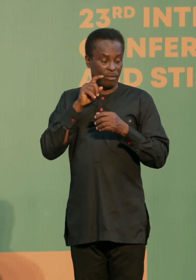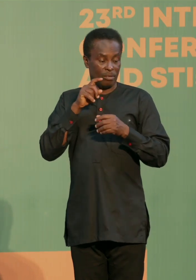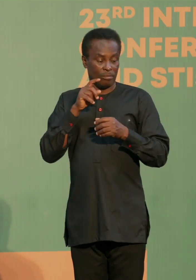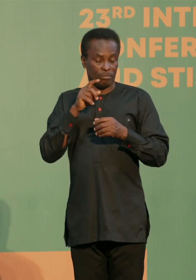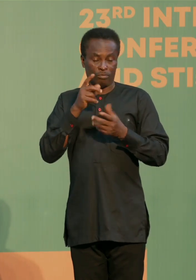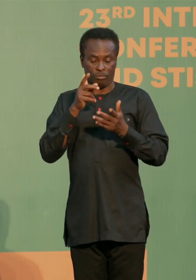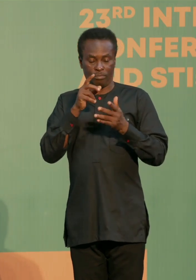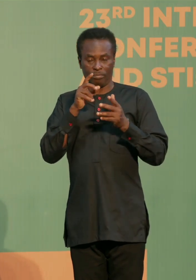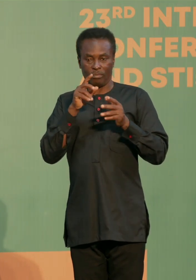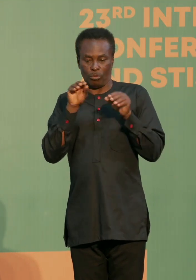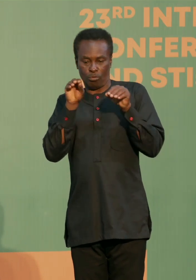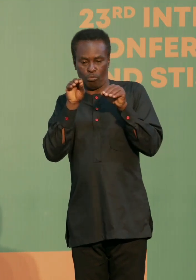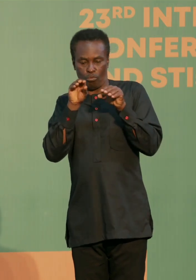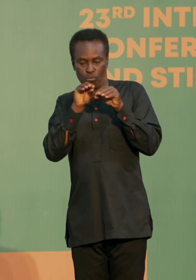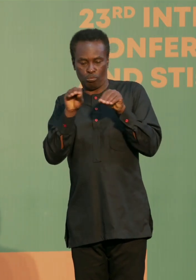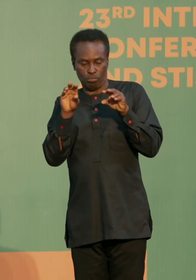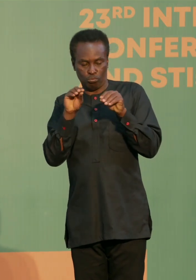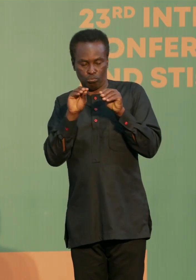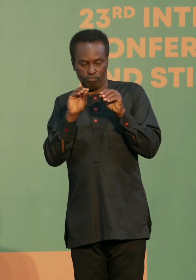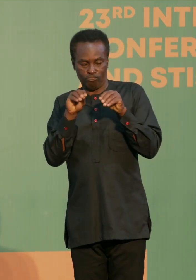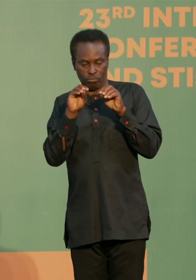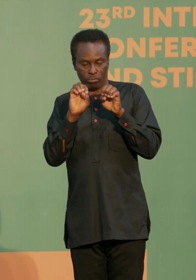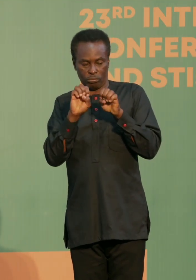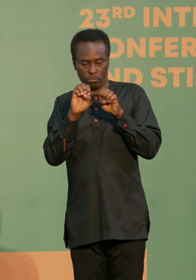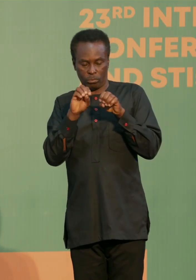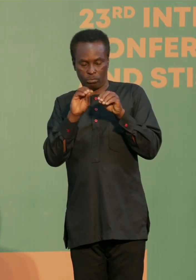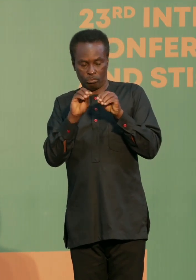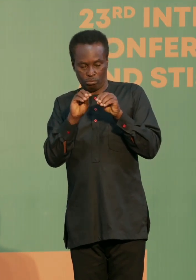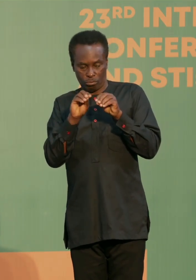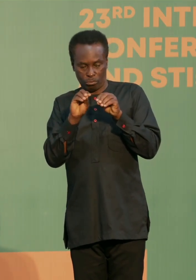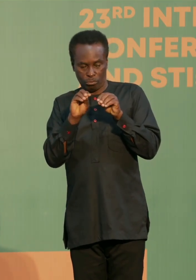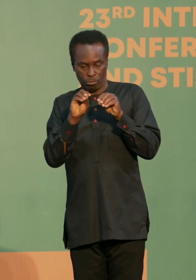fluides biologiques d'un partenaire infecté.